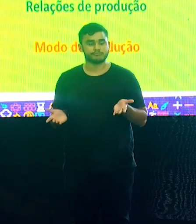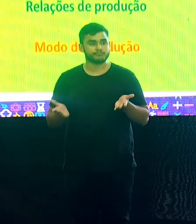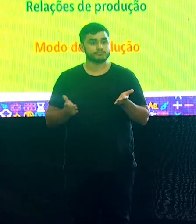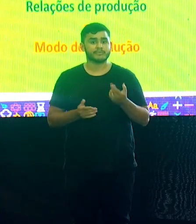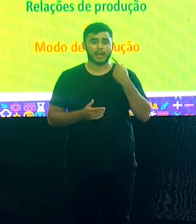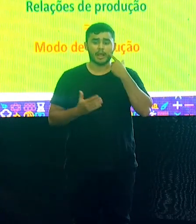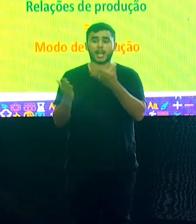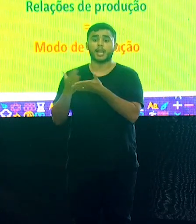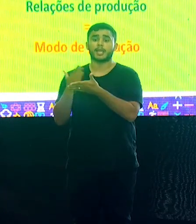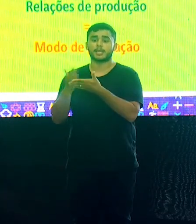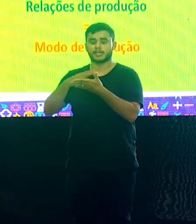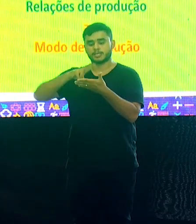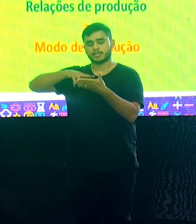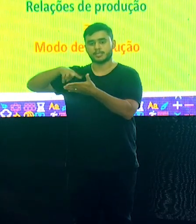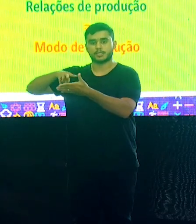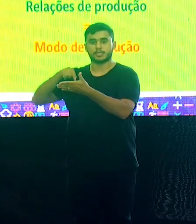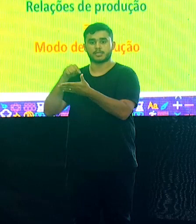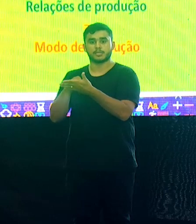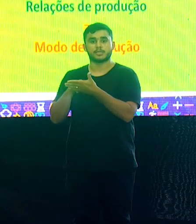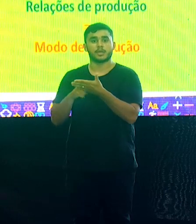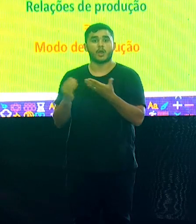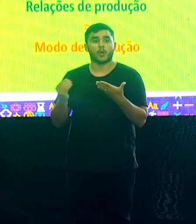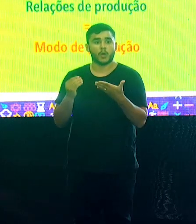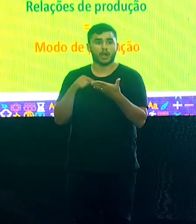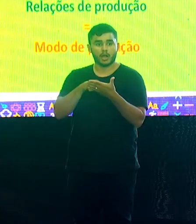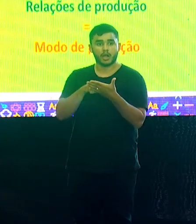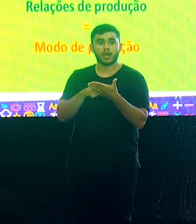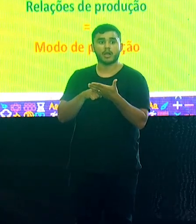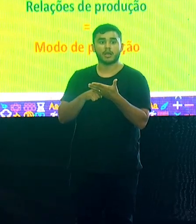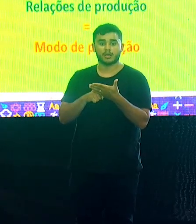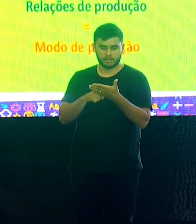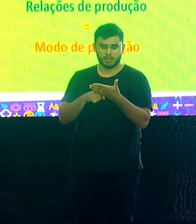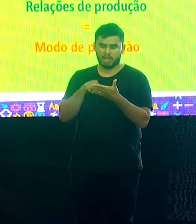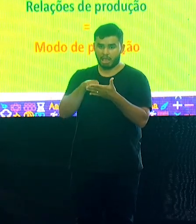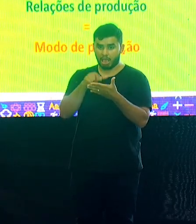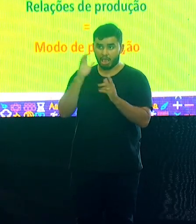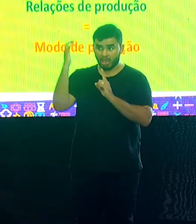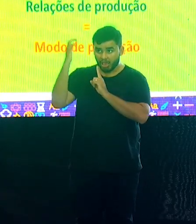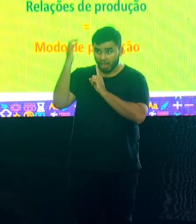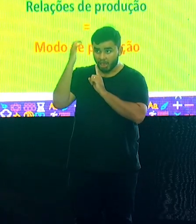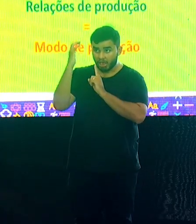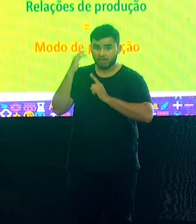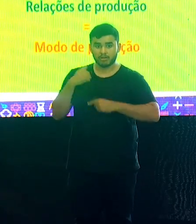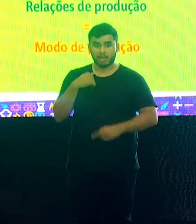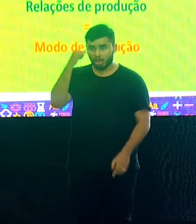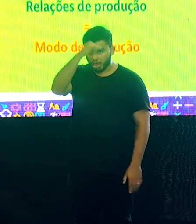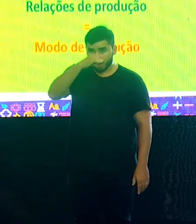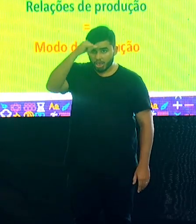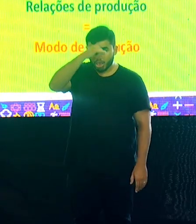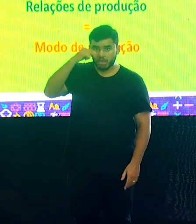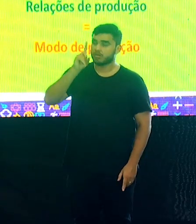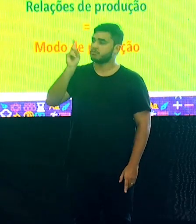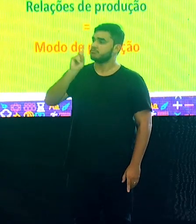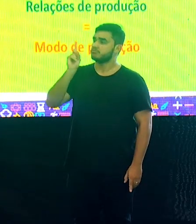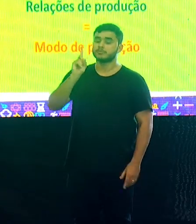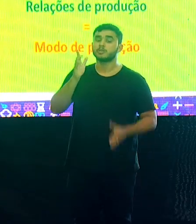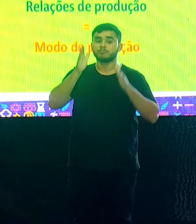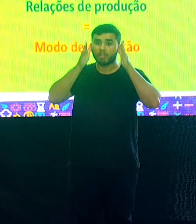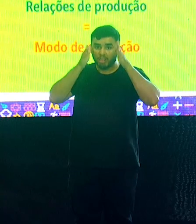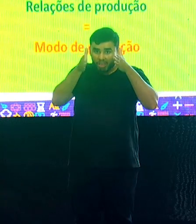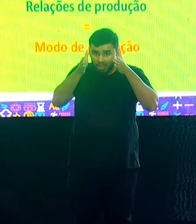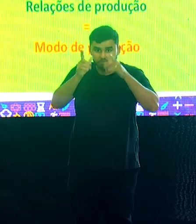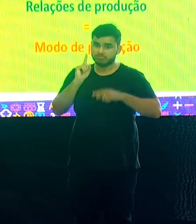Precisa Saber para Não Ser Um Idiota. E eu não quero ser doutrinado, professor. Professor, eu